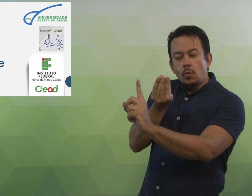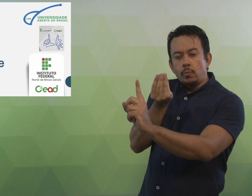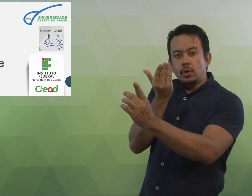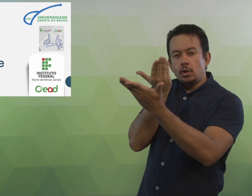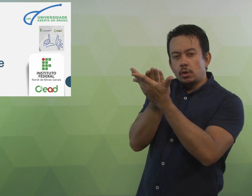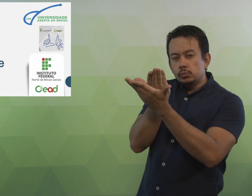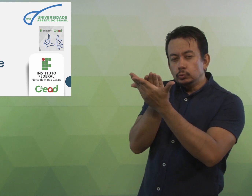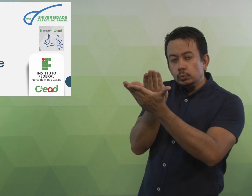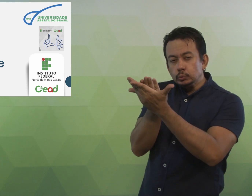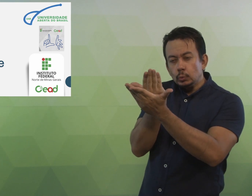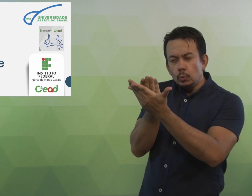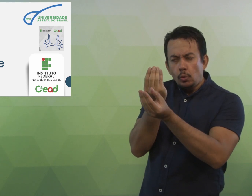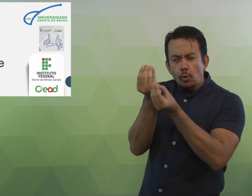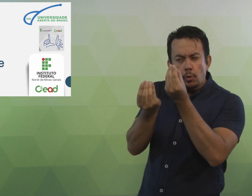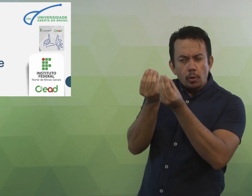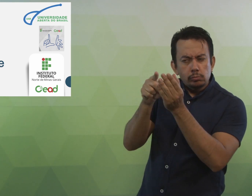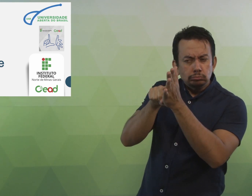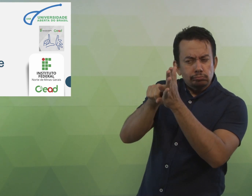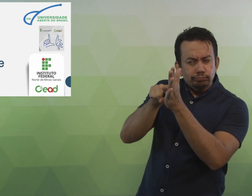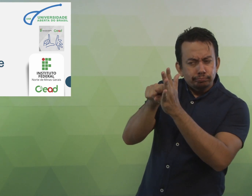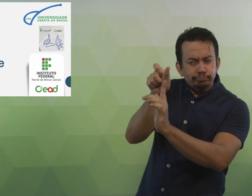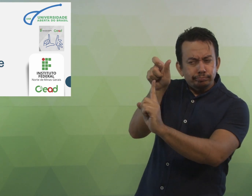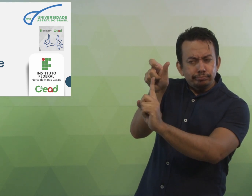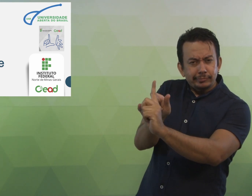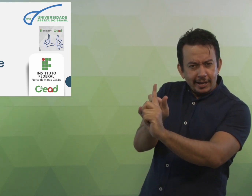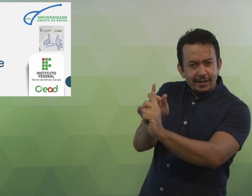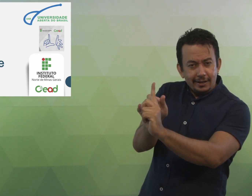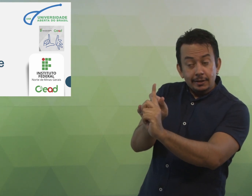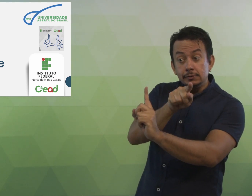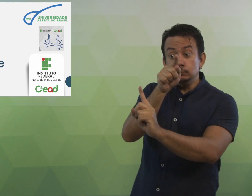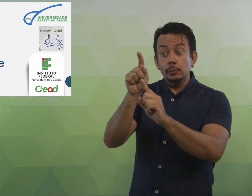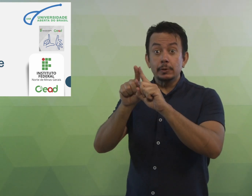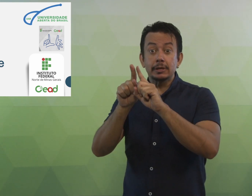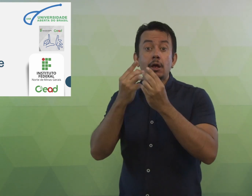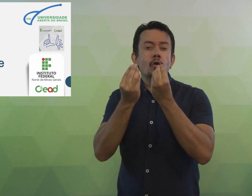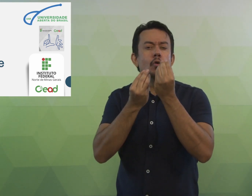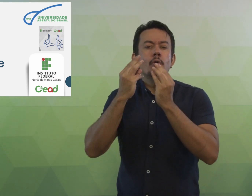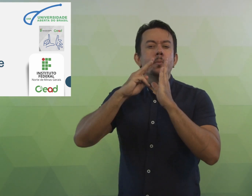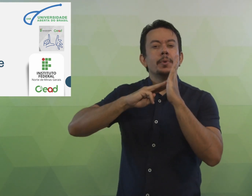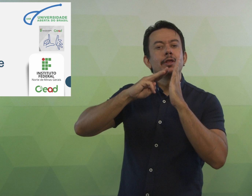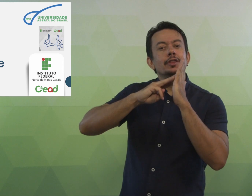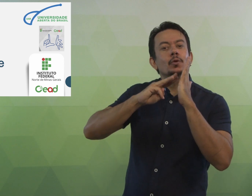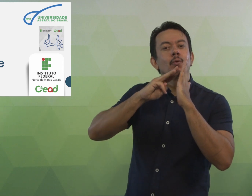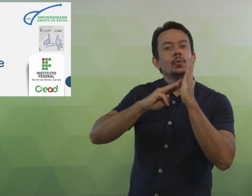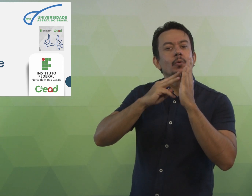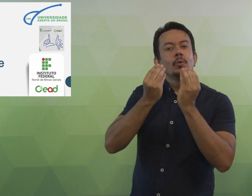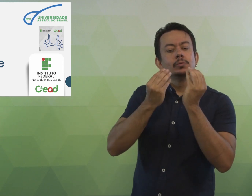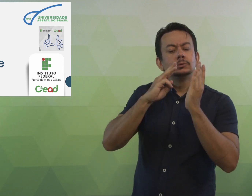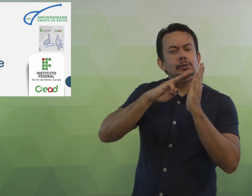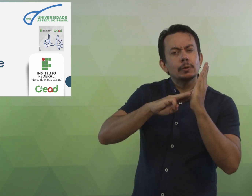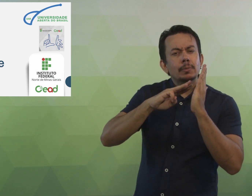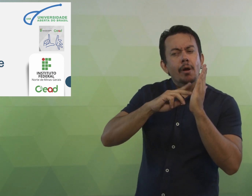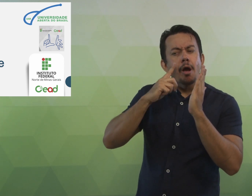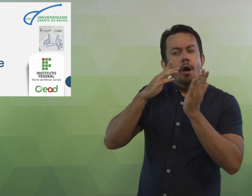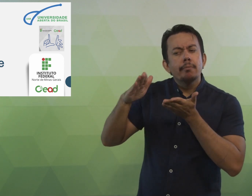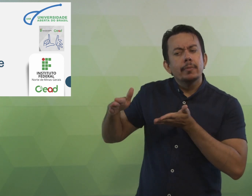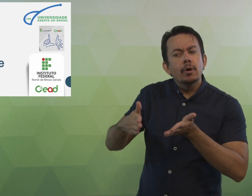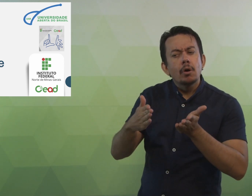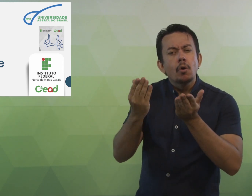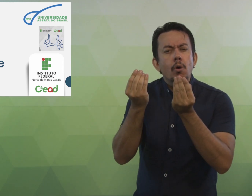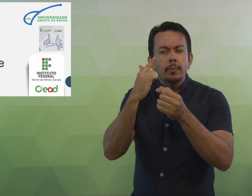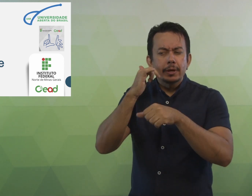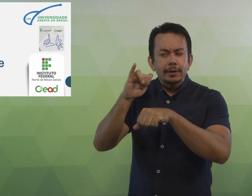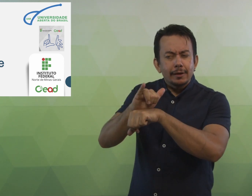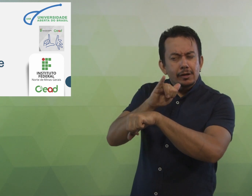do objeto de estudo, quais as pesquisas que nós faremos, como que nós iremos trabalhar esse objeto